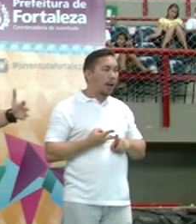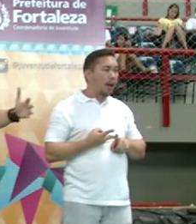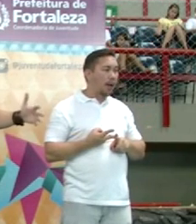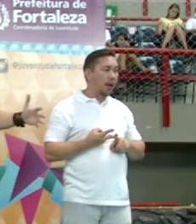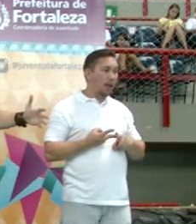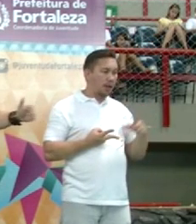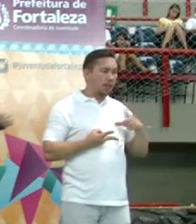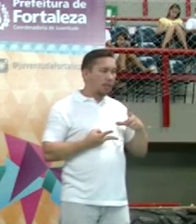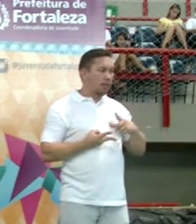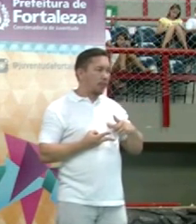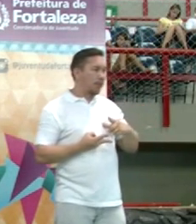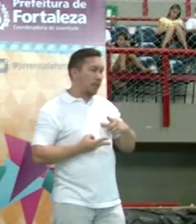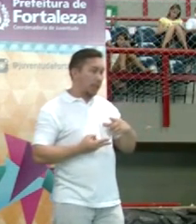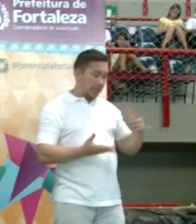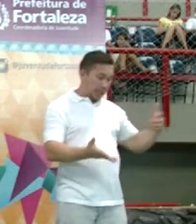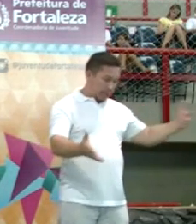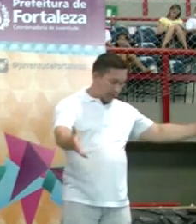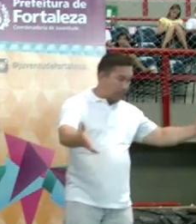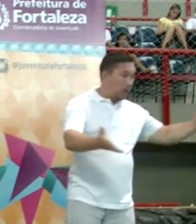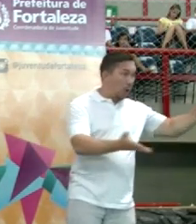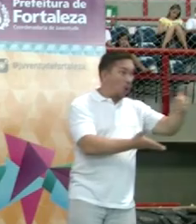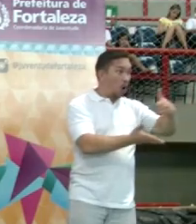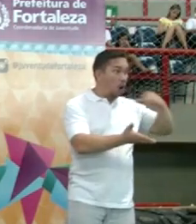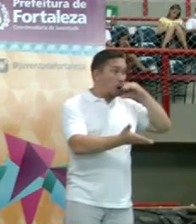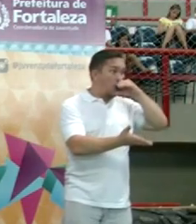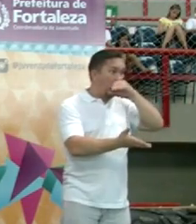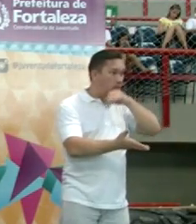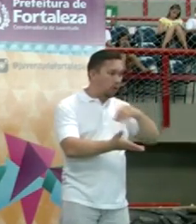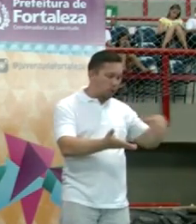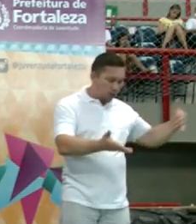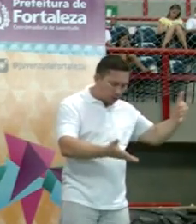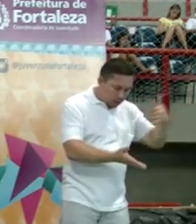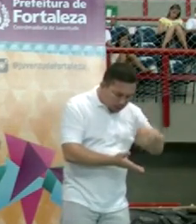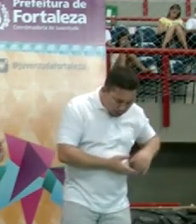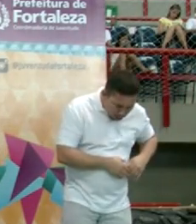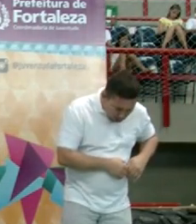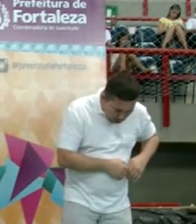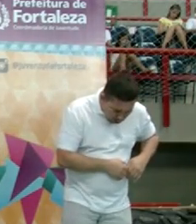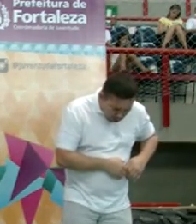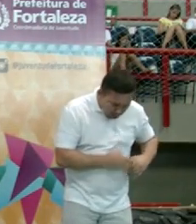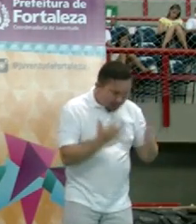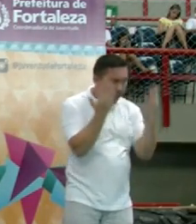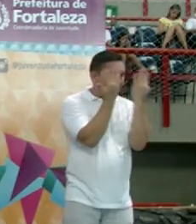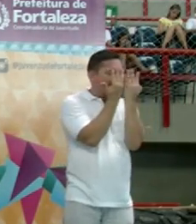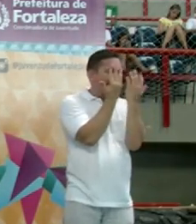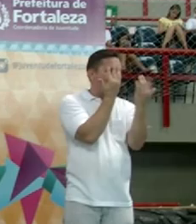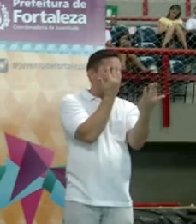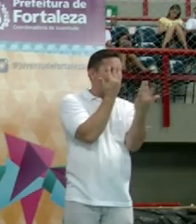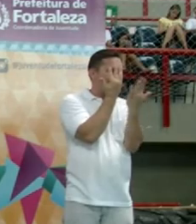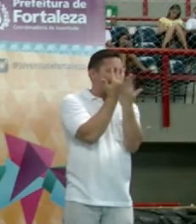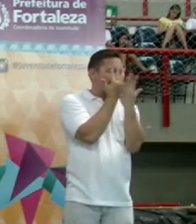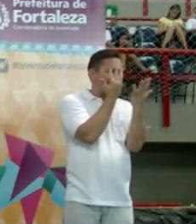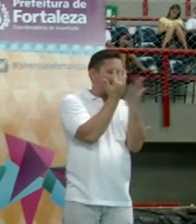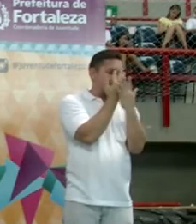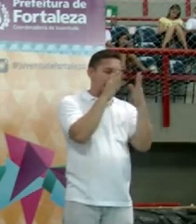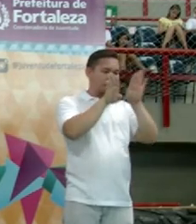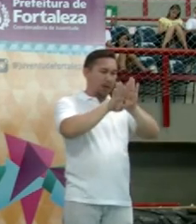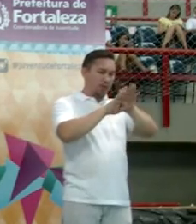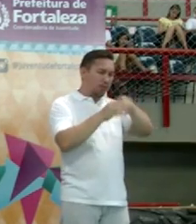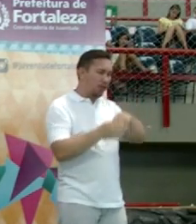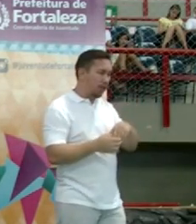uns panelão de óleo quente. Porque se o cara quiser invadir, ele só tem 2 maneiras. Ou ele entra pelo portão, só que todo mundo está no